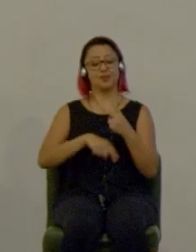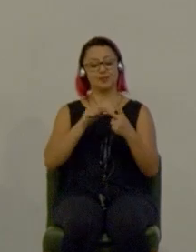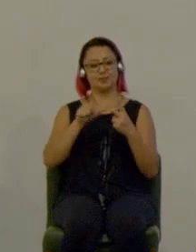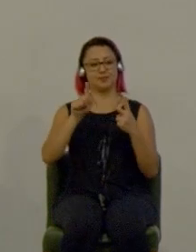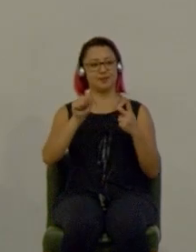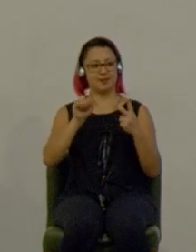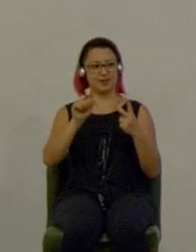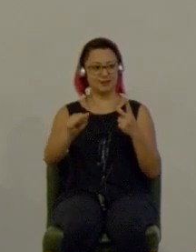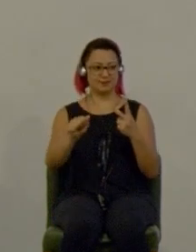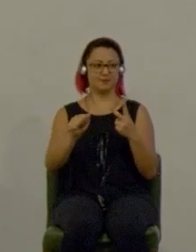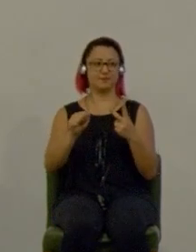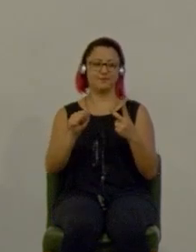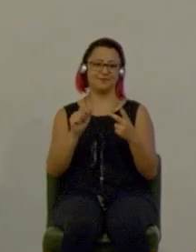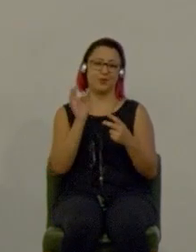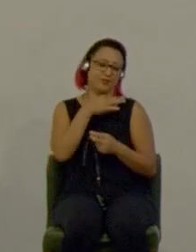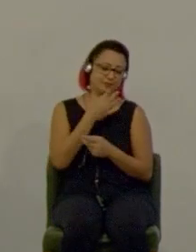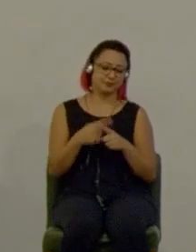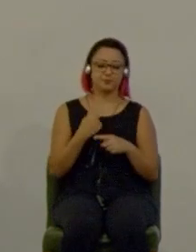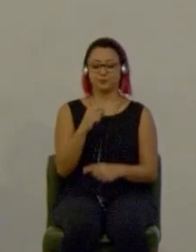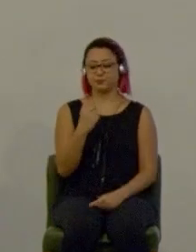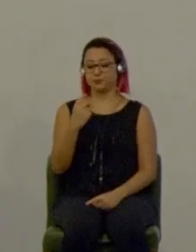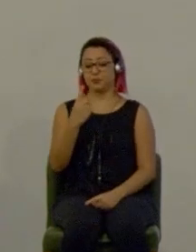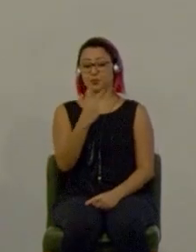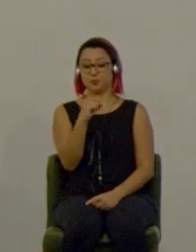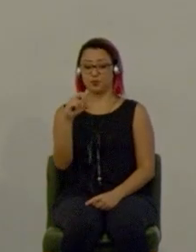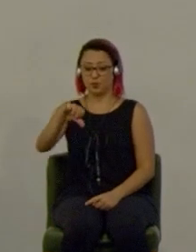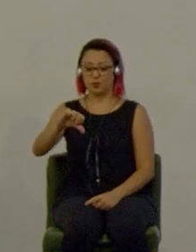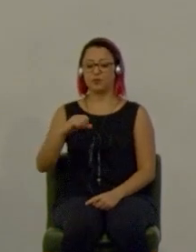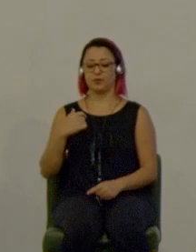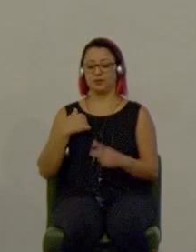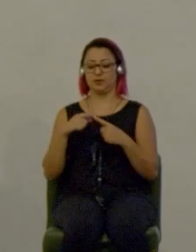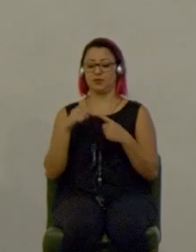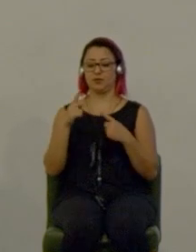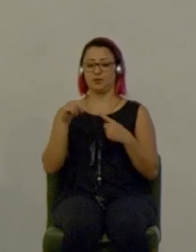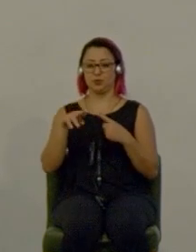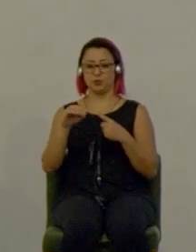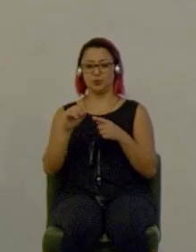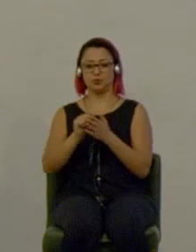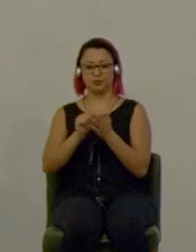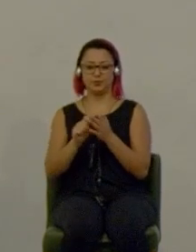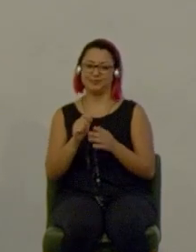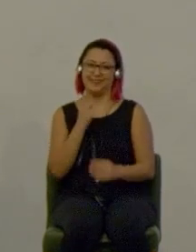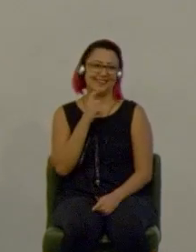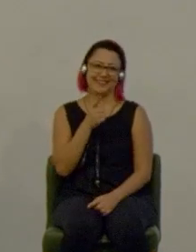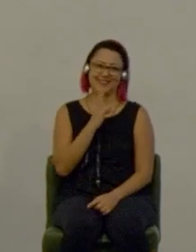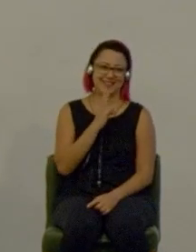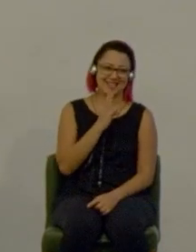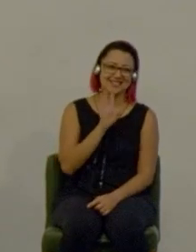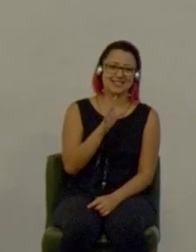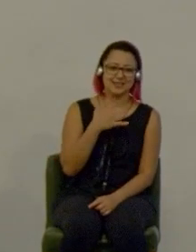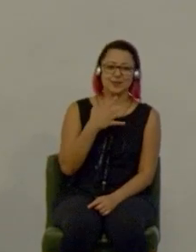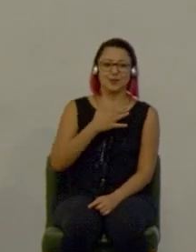en 2009, auquel je tiens beaucoup, mais que personne ne connaît, qui s'appelle, je ne sais même plus comment il s'appelle exactement, mais